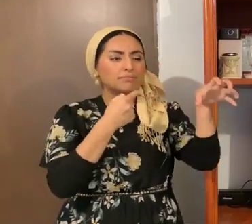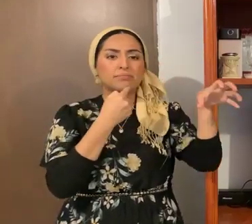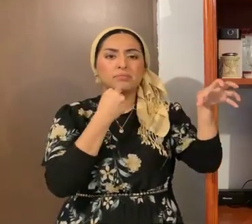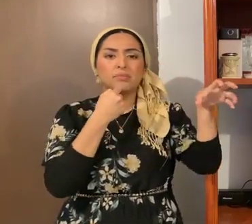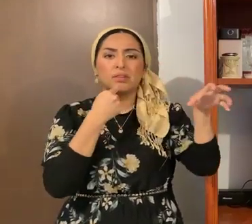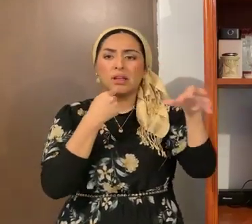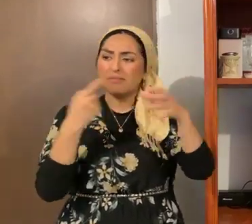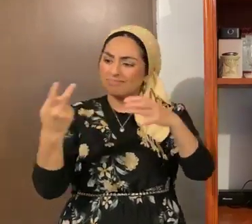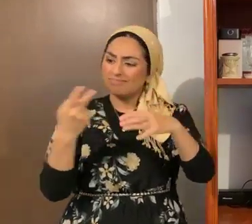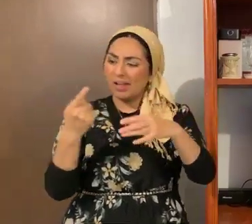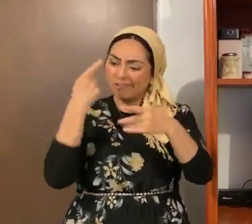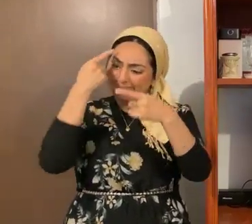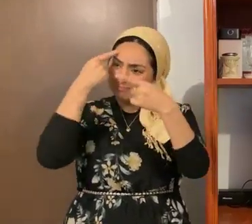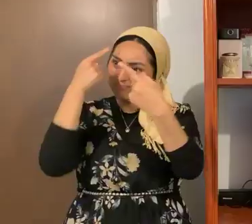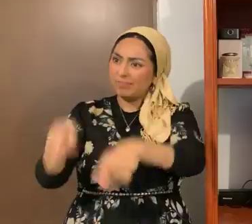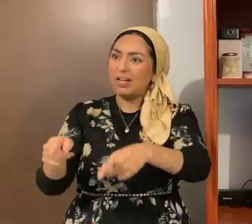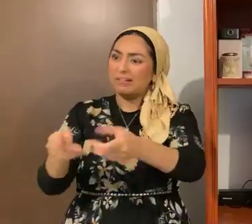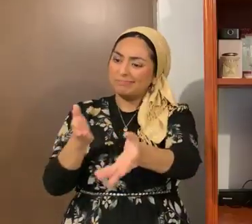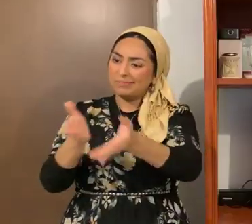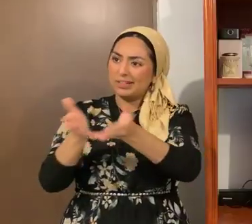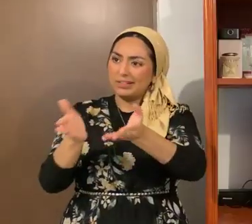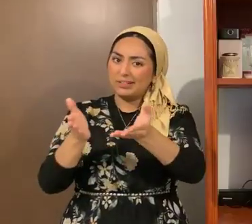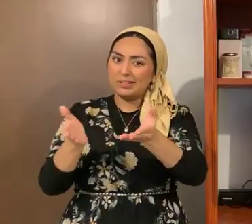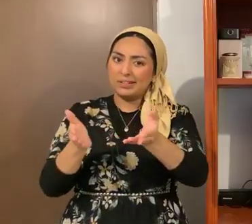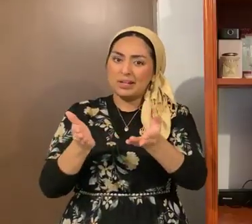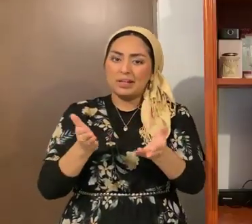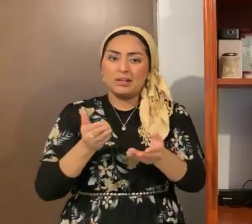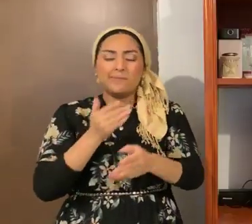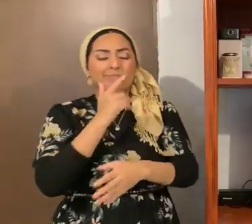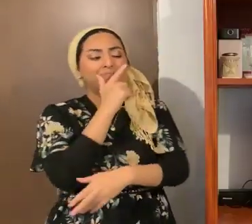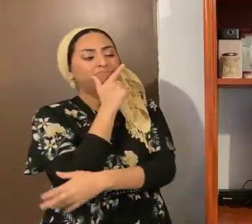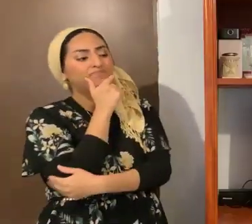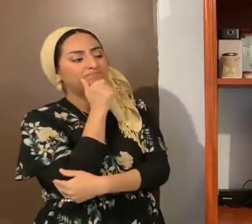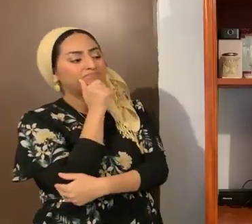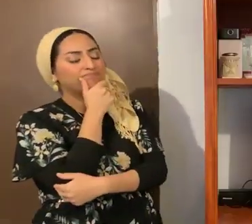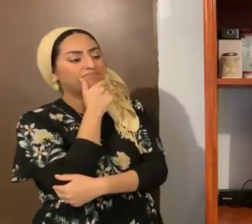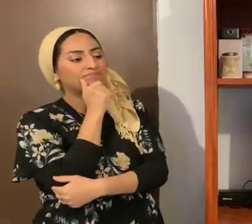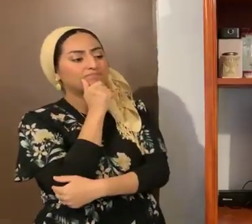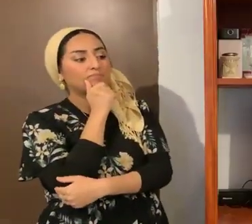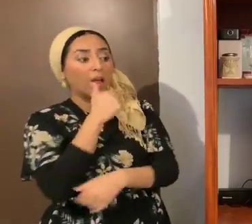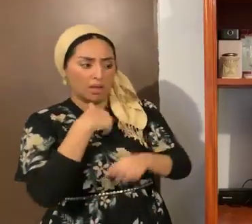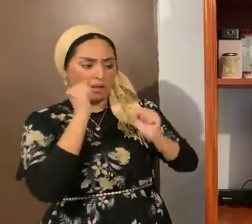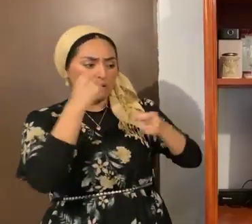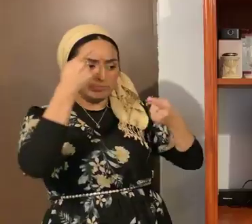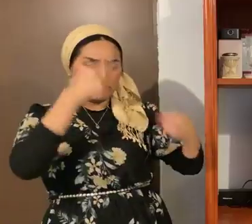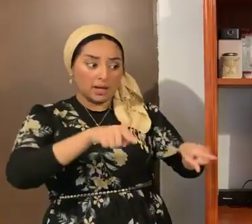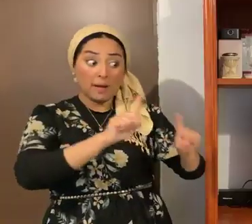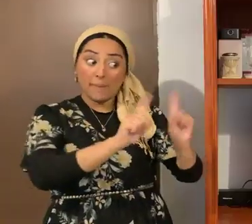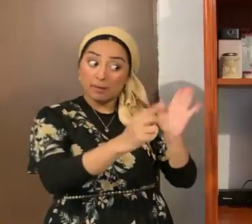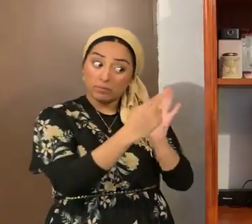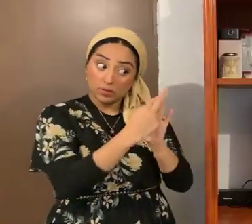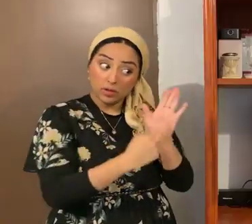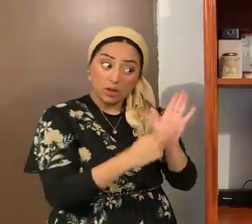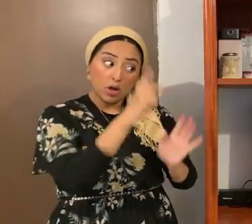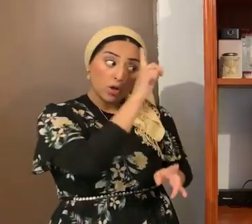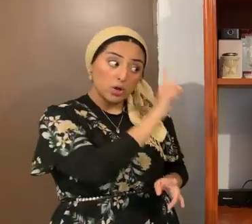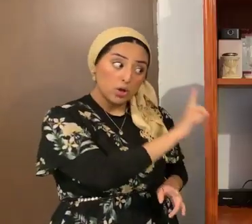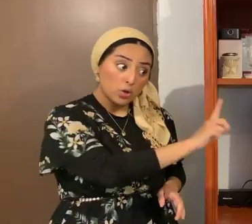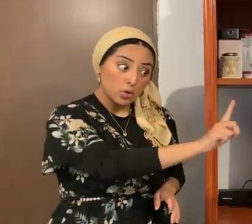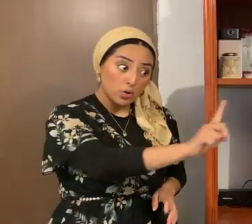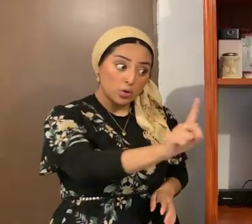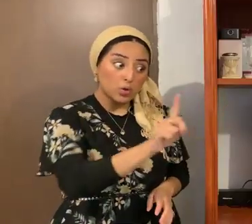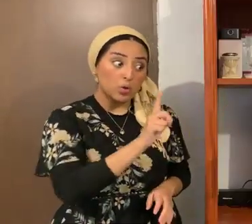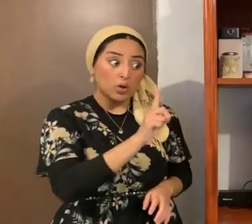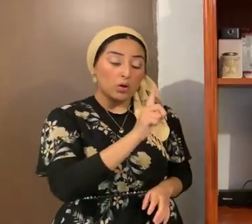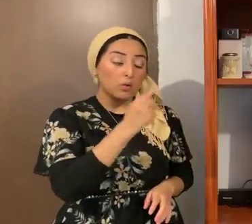haz alianza con nosotros y te serviremos. Y Naas Amonita les respondió: con esta condición haré alianza con vosotros, que cada uno de vosotros saque